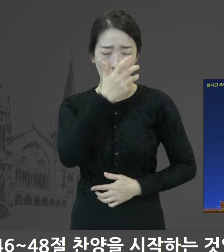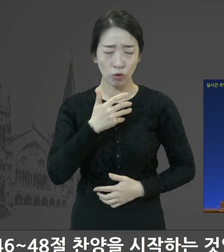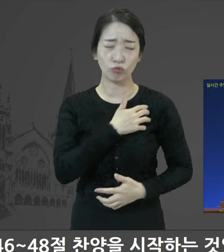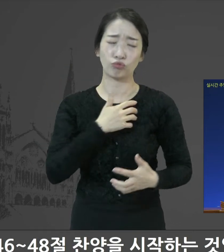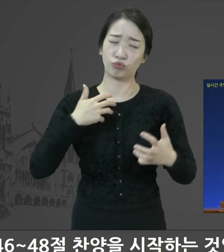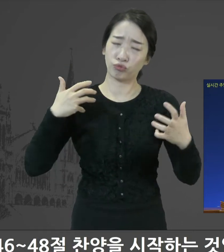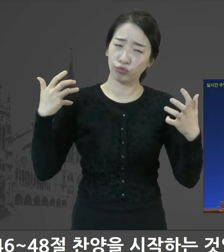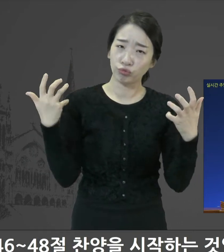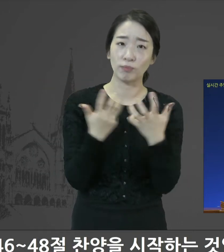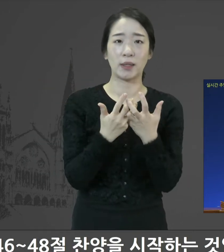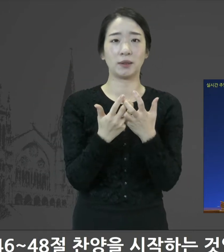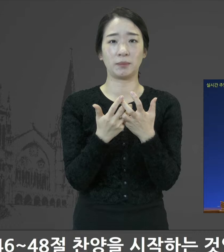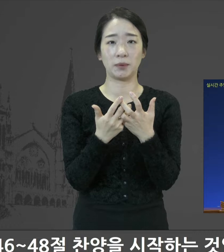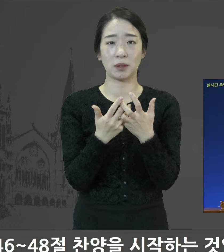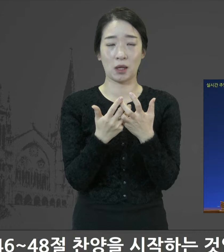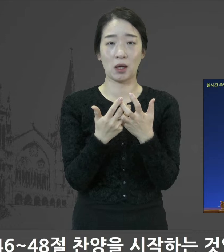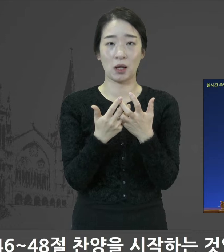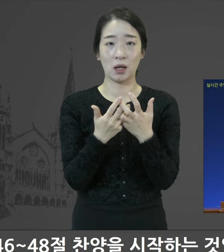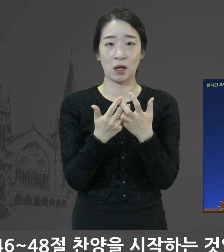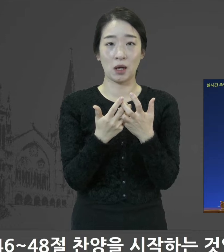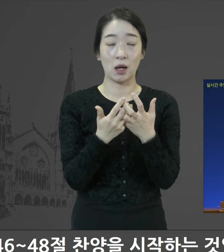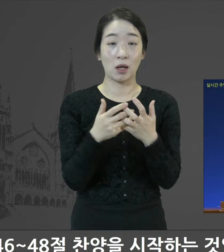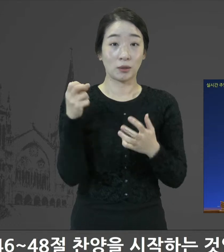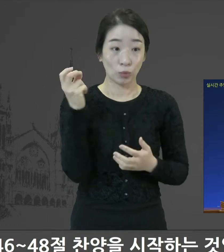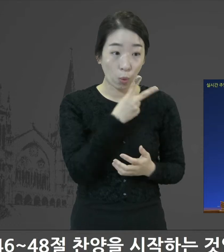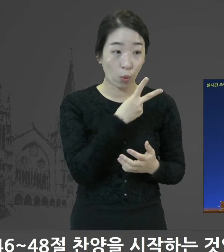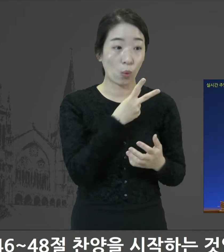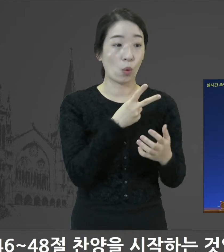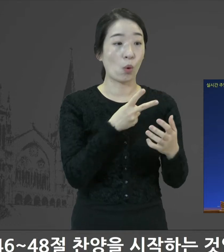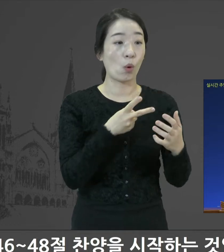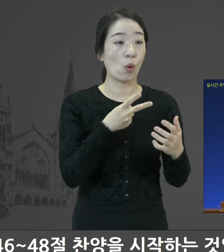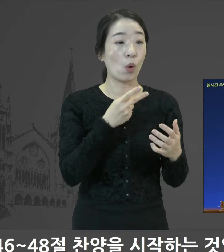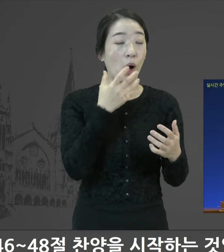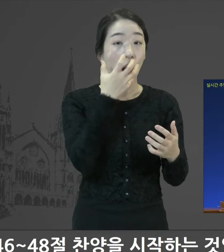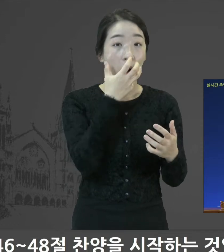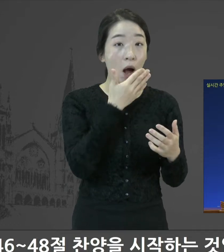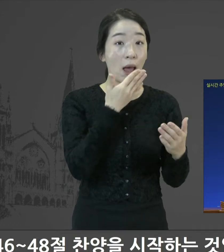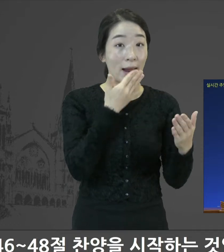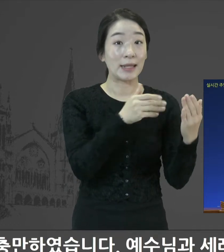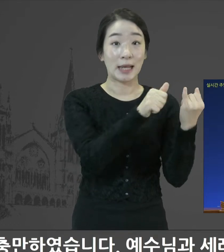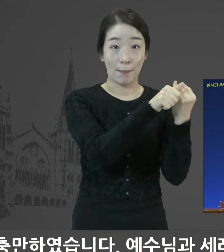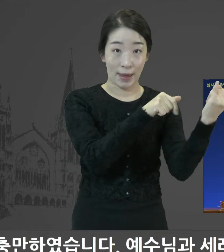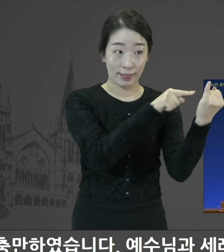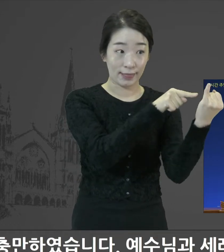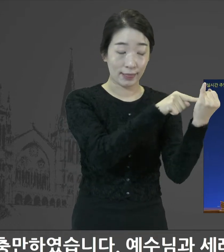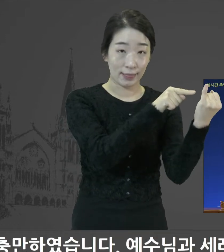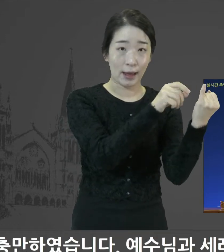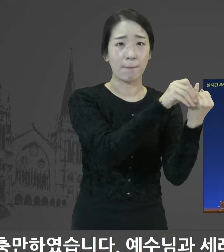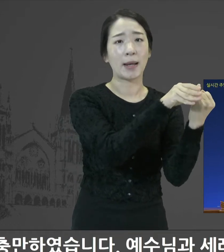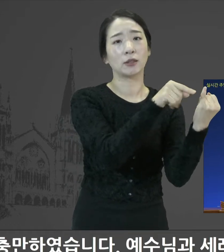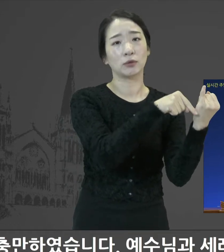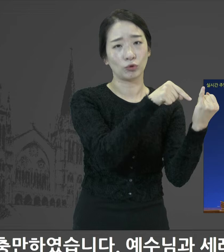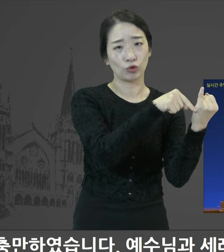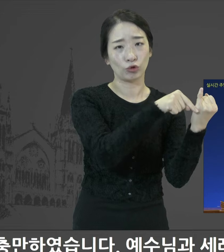예수님과 세례 요한이 복중에서 만났는데 두 분이 딱 만날 때, 특별히